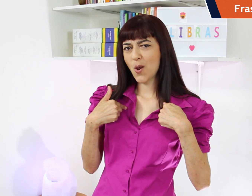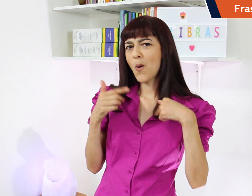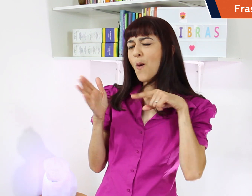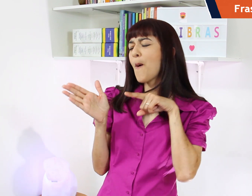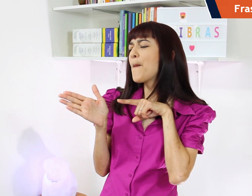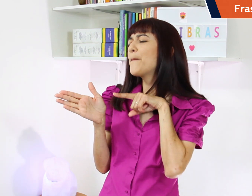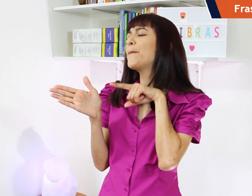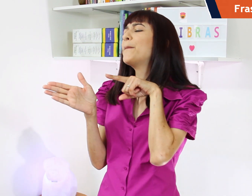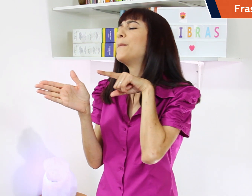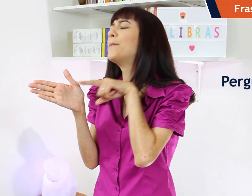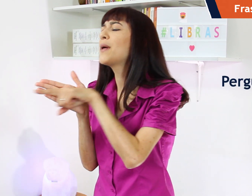pergunta.